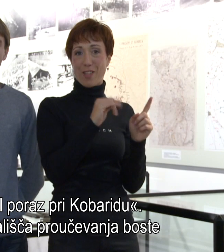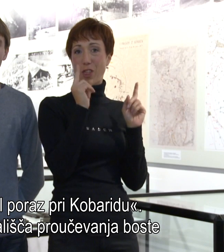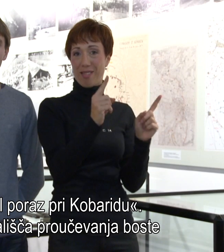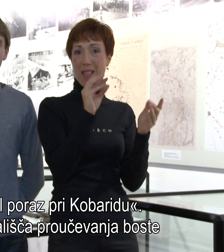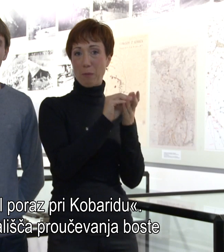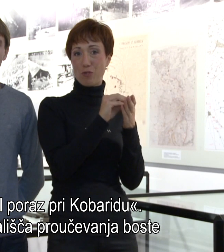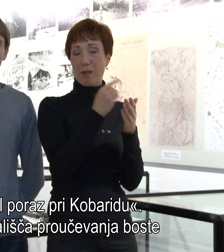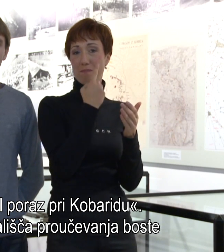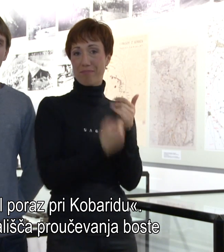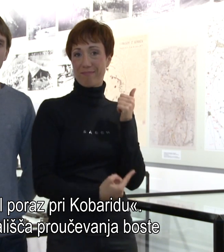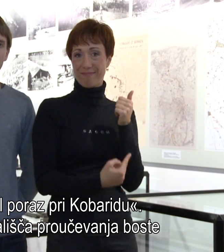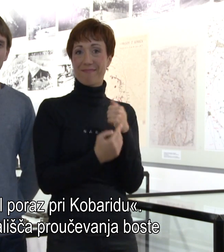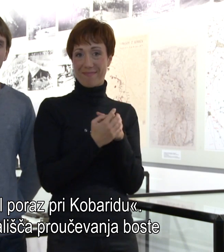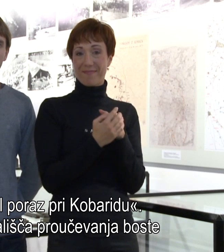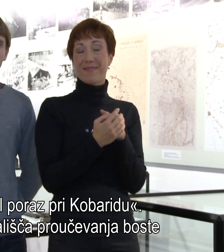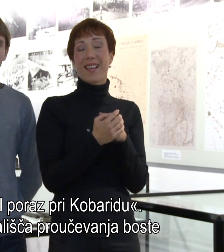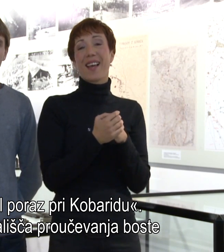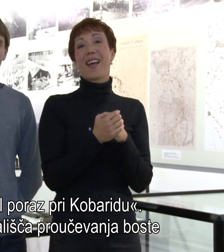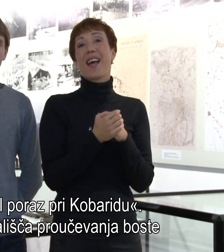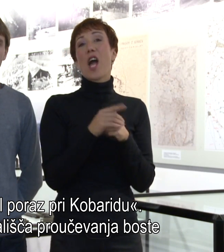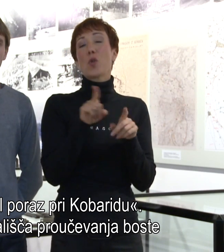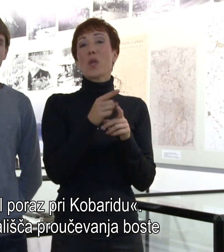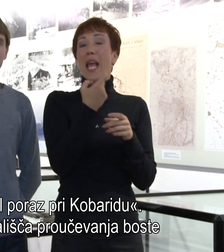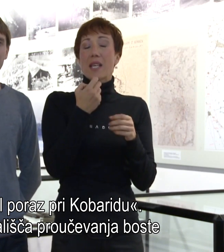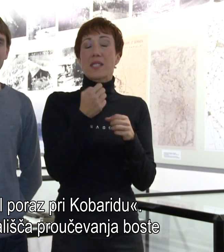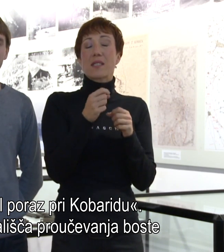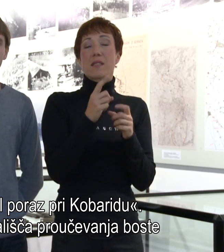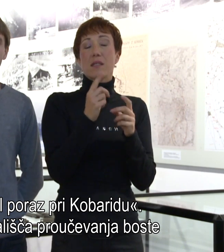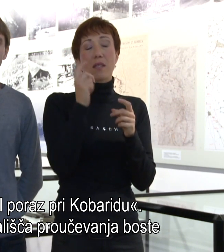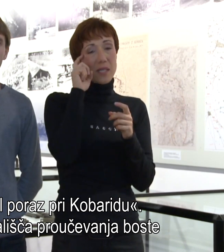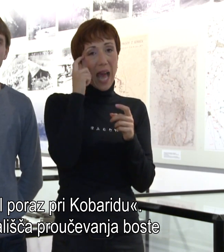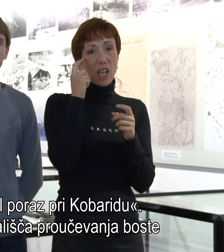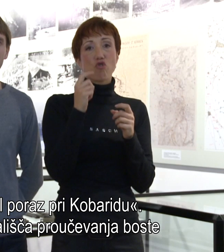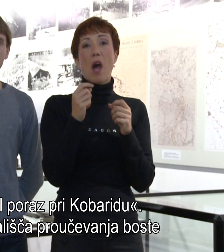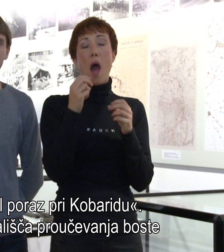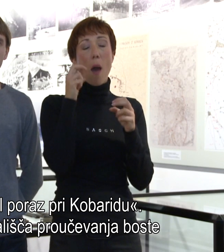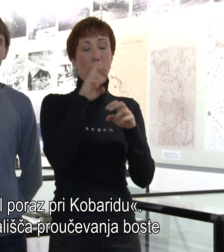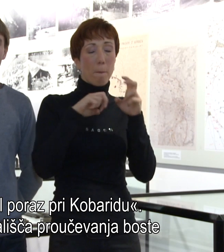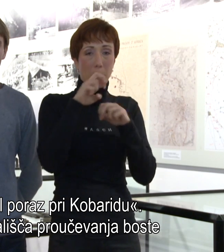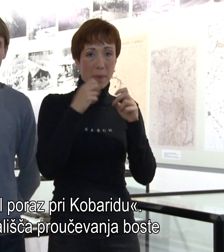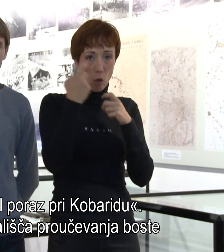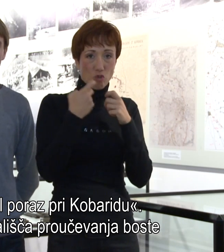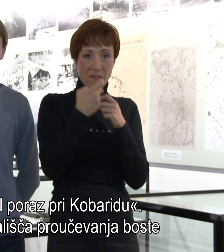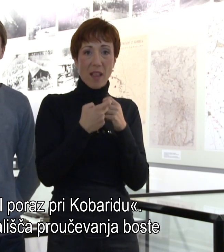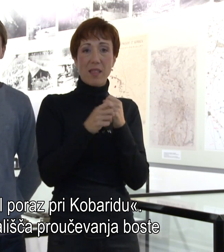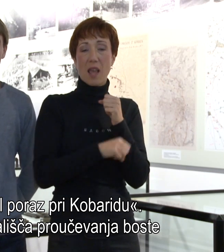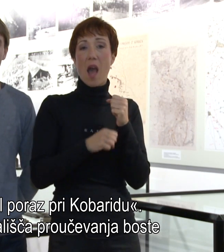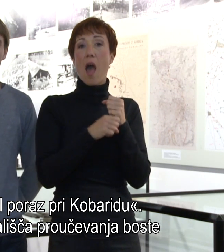Tudi s stališča preučevanja boste videli, da je v italijanskem prostoru bistveno več literature,